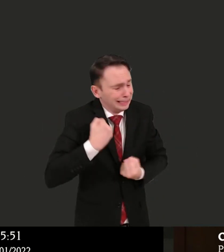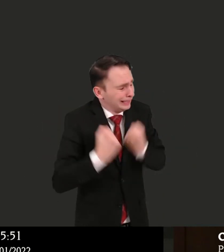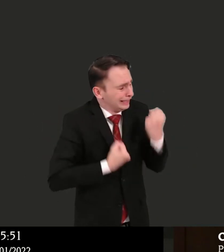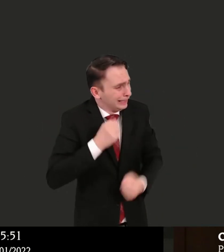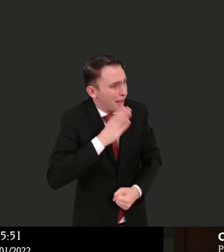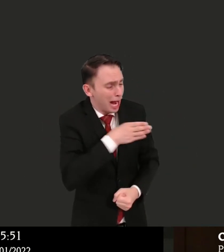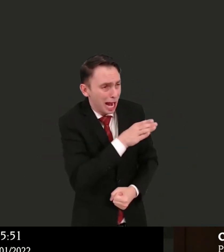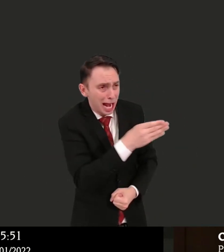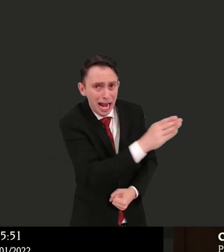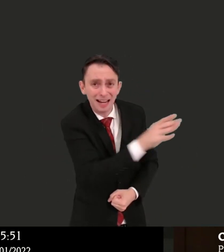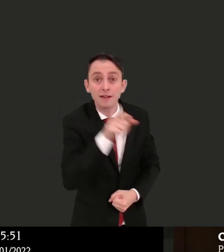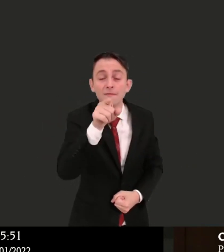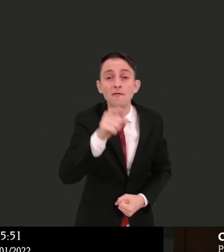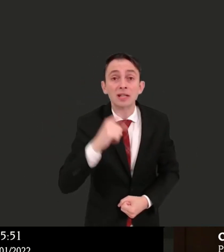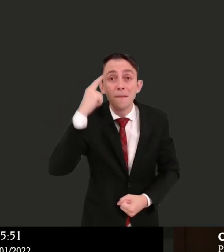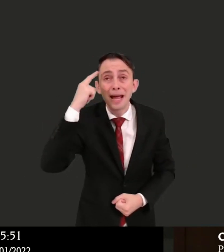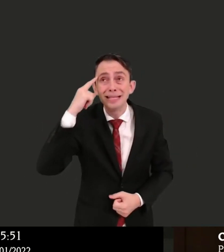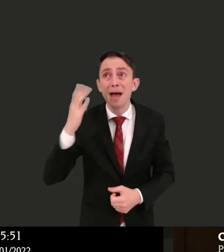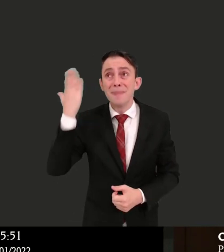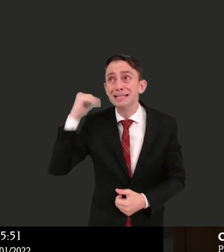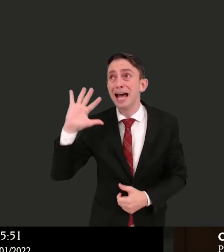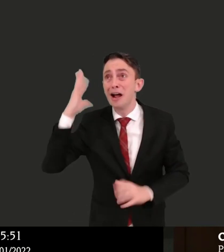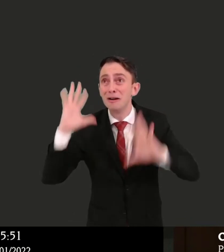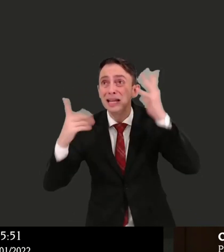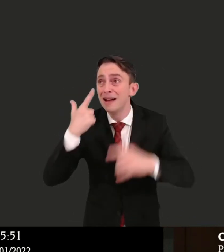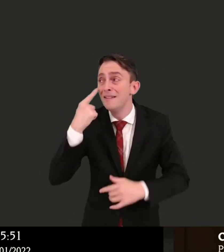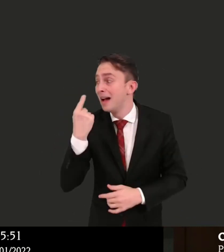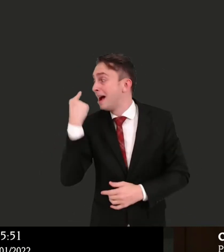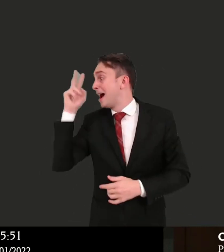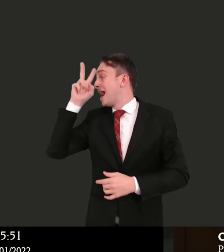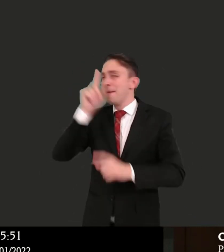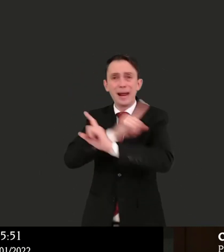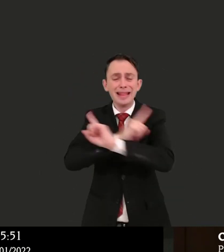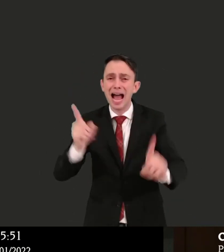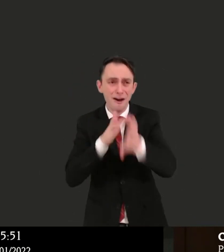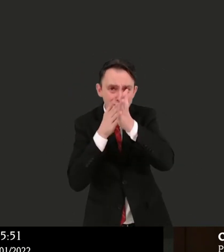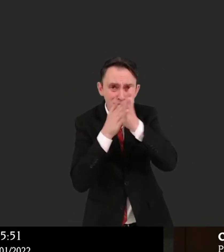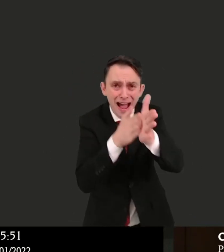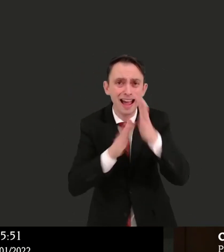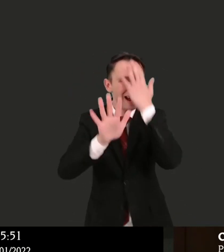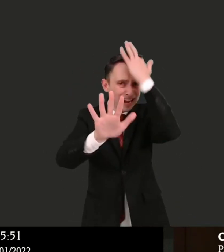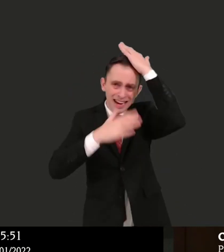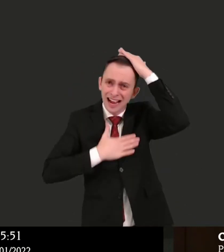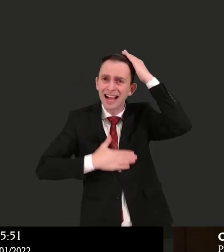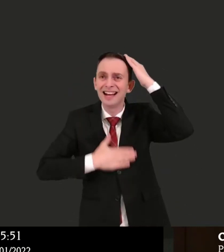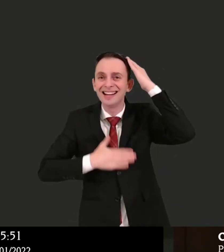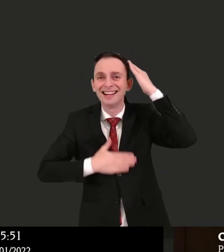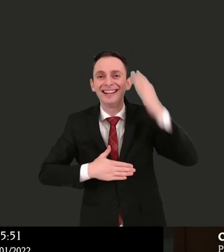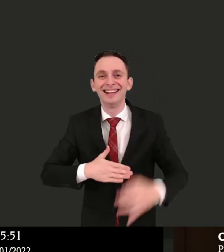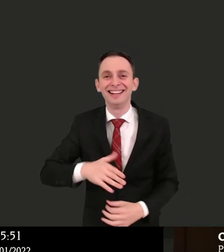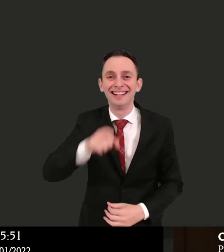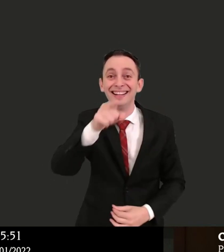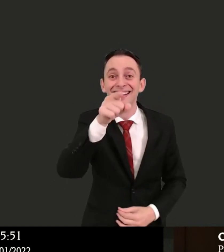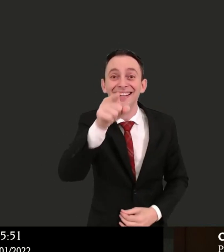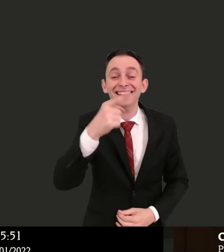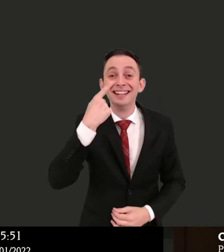Tem tempo de chorar, mas tem tempo de rir. Tem tempo de você apanhar, mas tem tempo que você vai bater também. Glória. E não é,